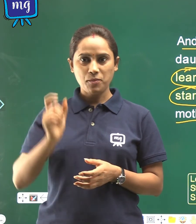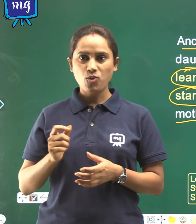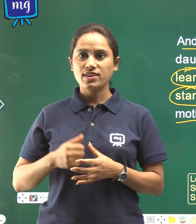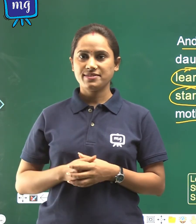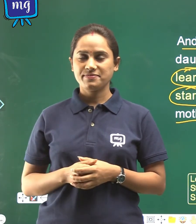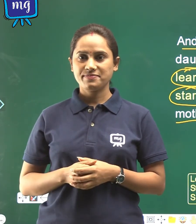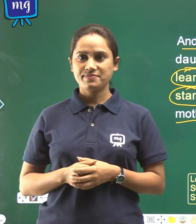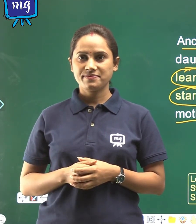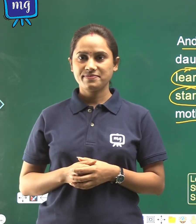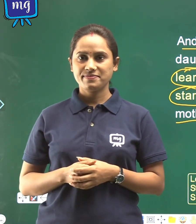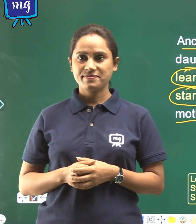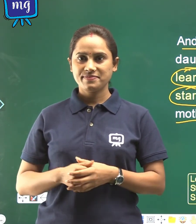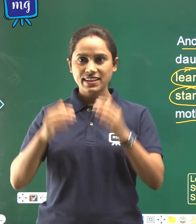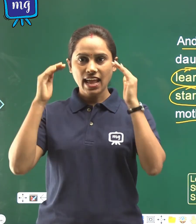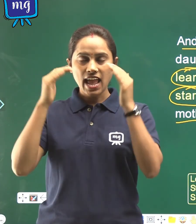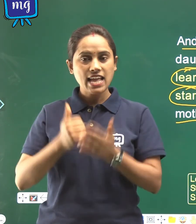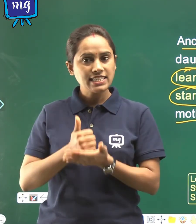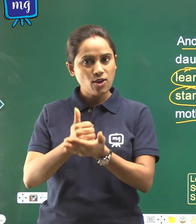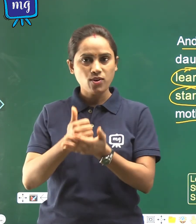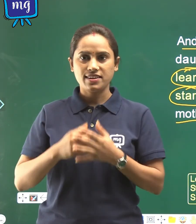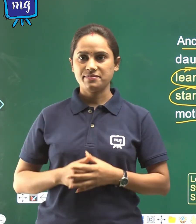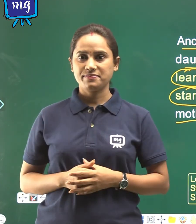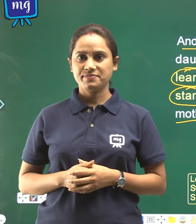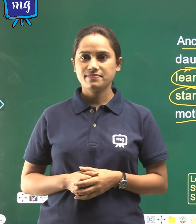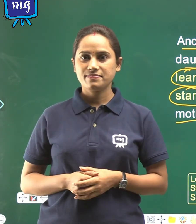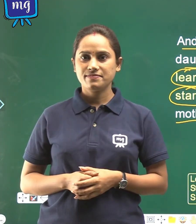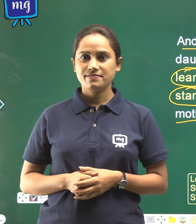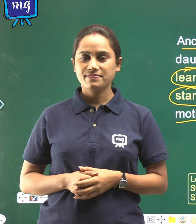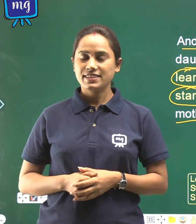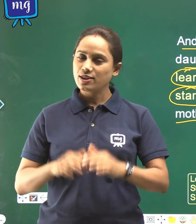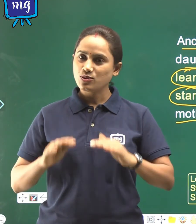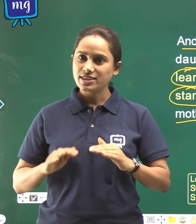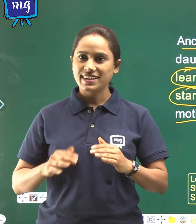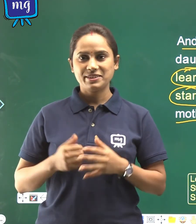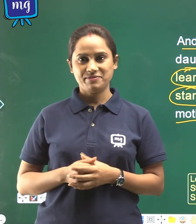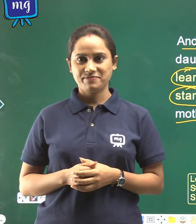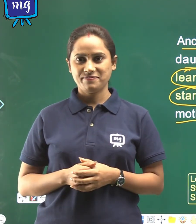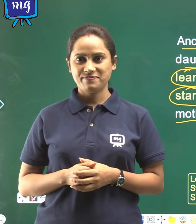support, सहयोग करना. So children,